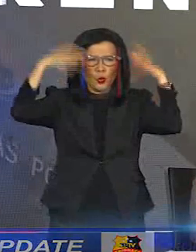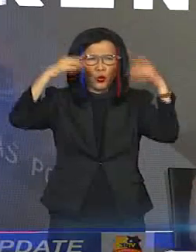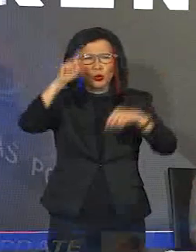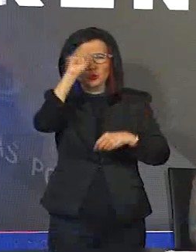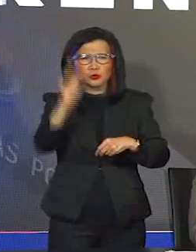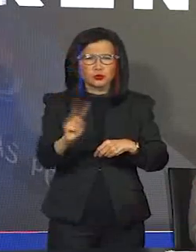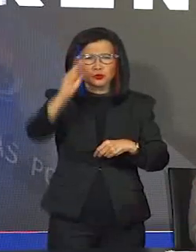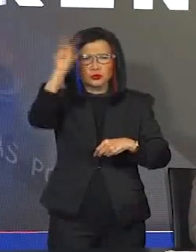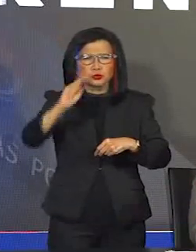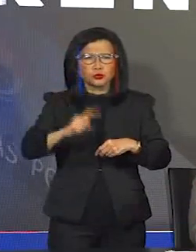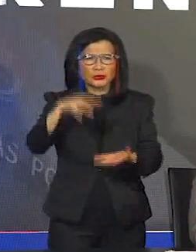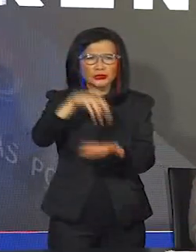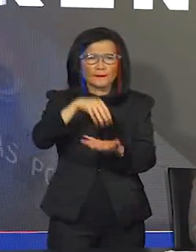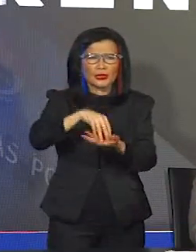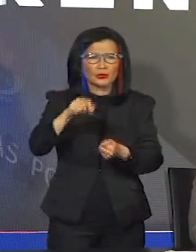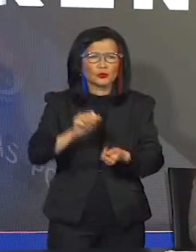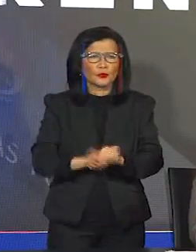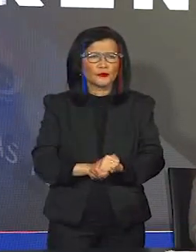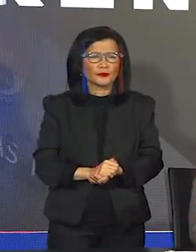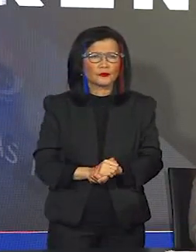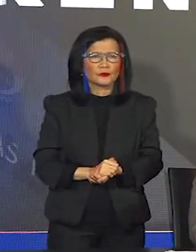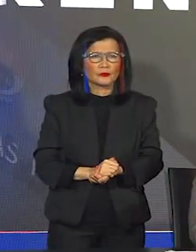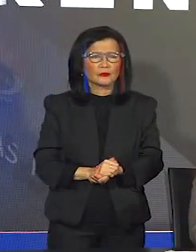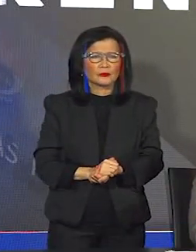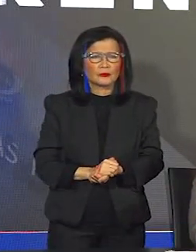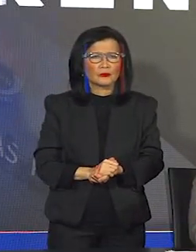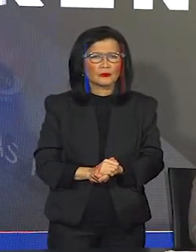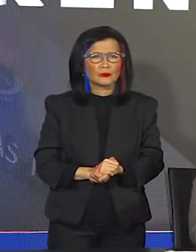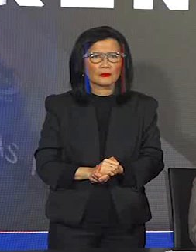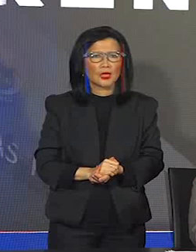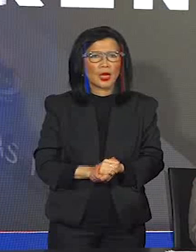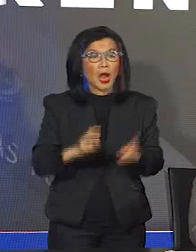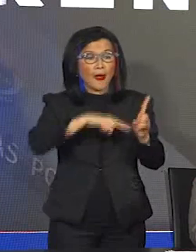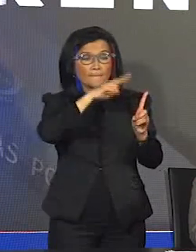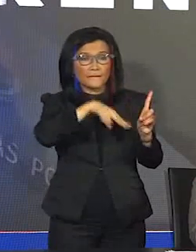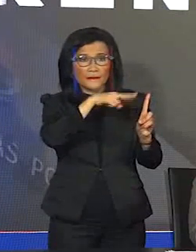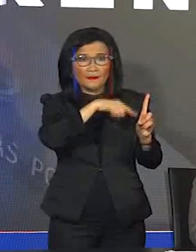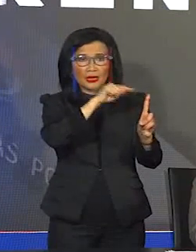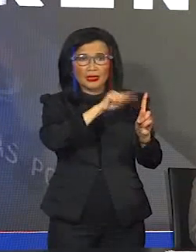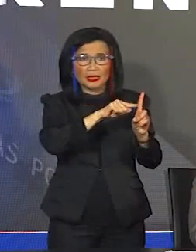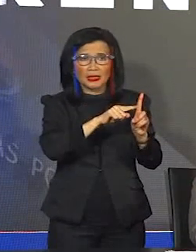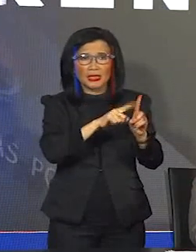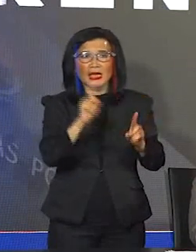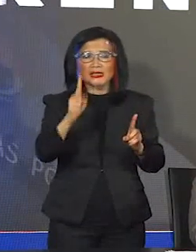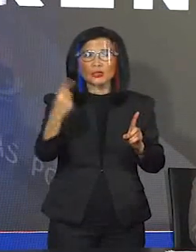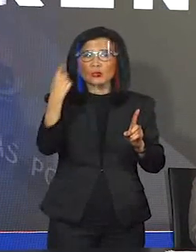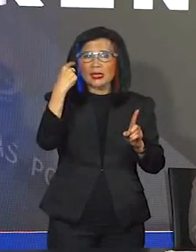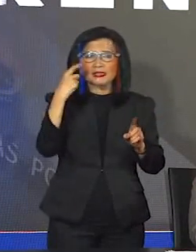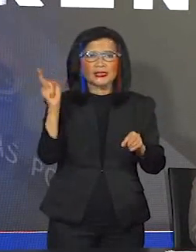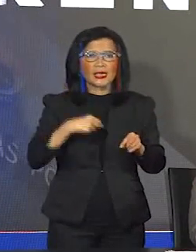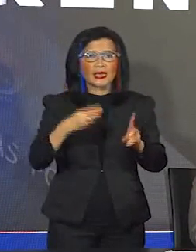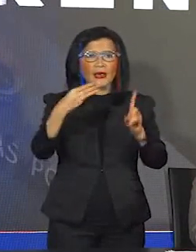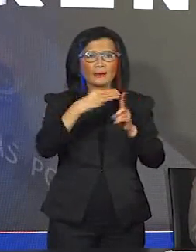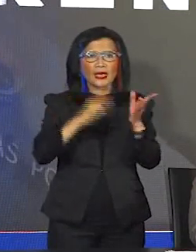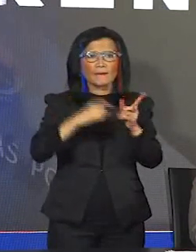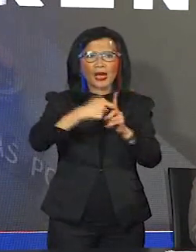petir di wilayah tersebut. Kemudian pemeriksaan terhadap 1 saksi dari